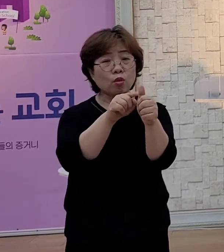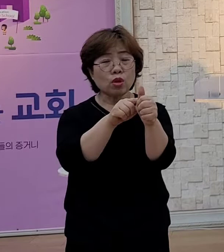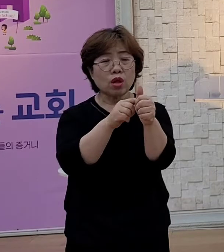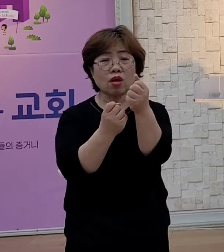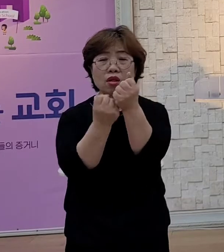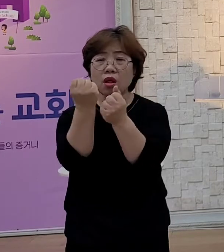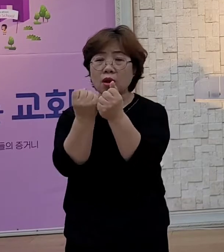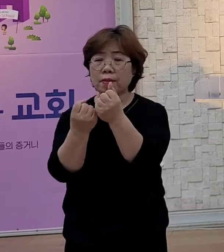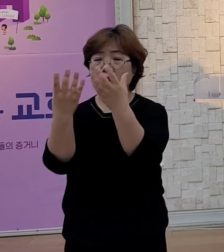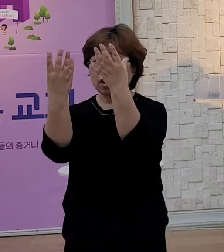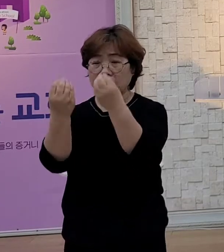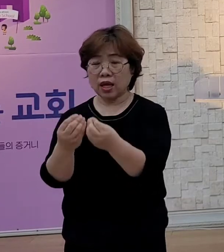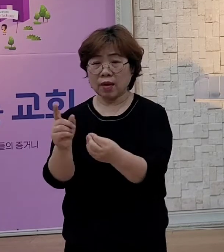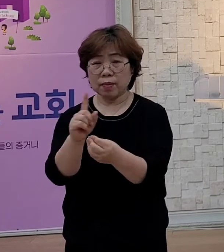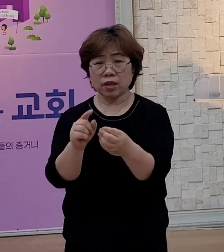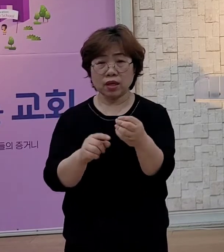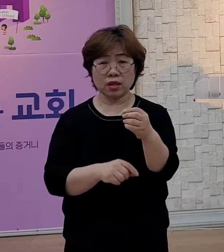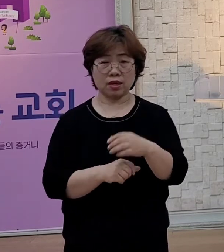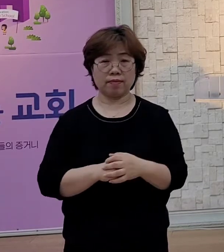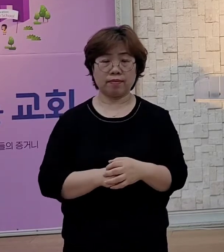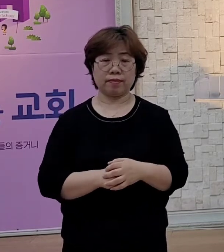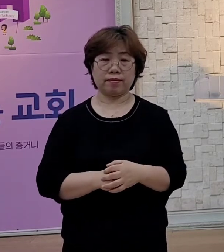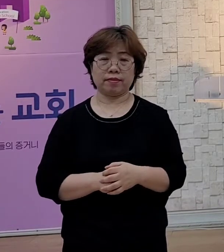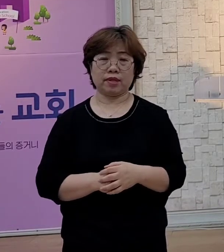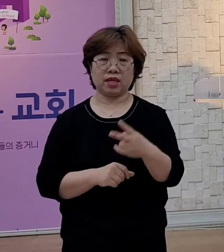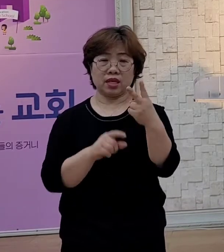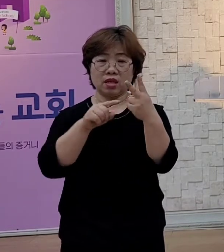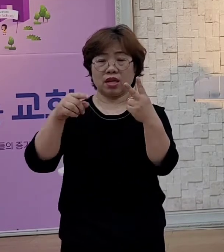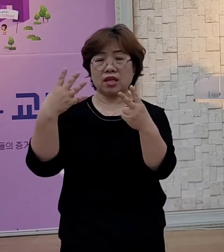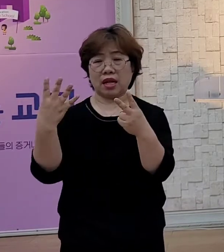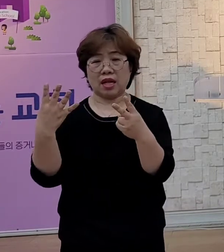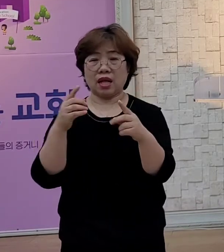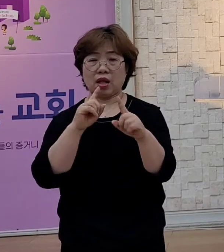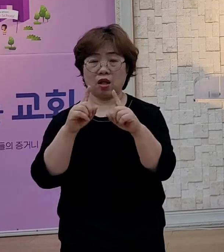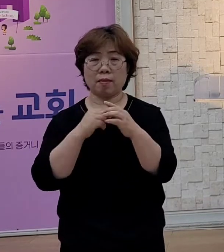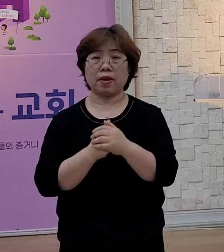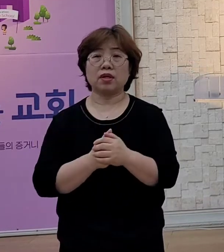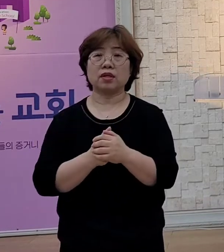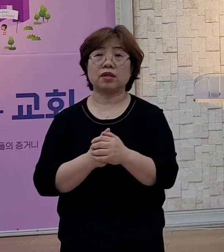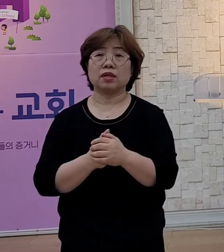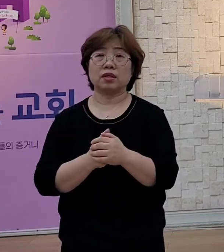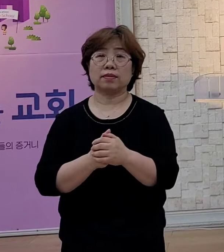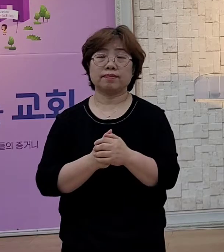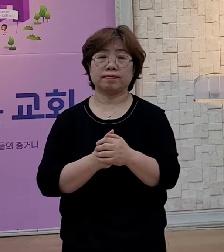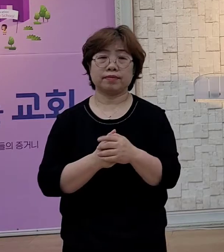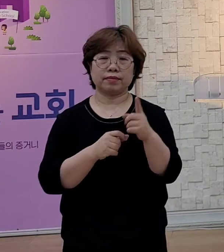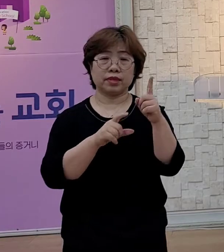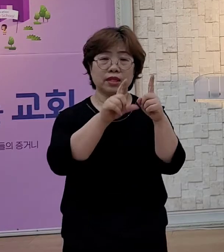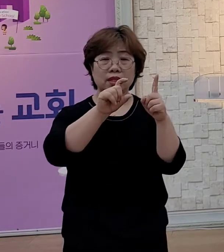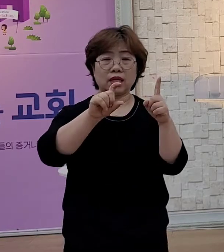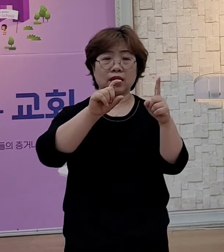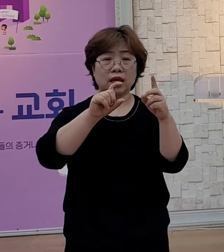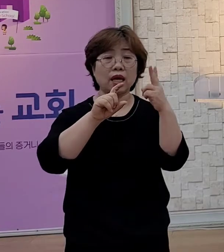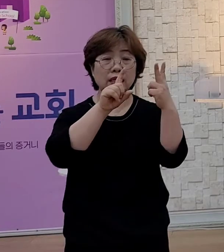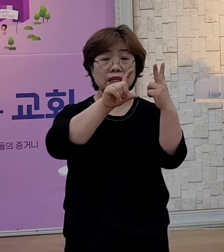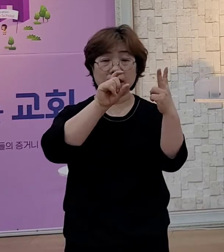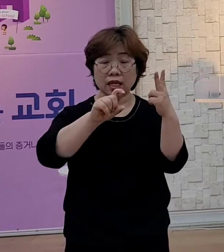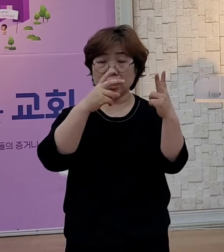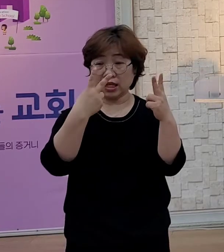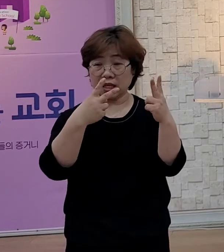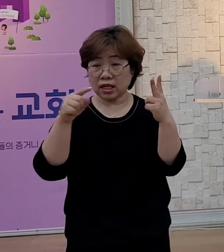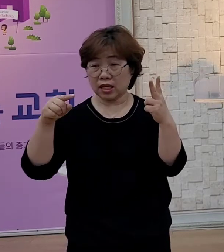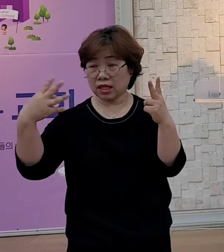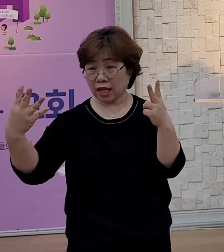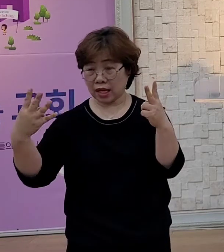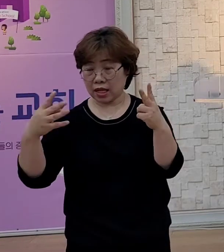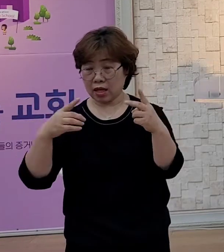있습니다. 2절에서 4절에 보면 있는 이야기가 여러분 성경 한번 보세요. 2절에서 4절에 무슨 이야기가 나옵니까? 어떤